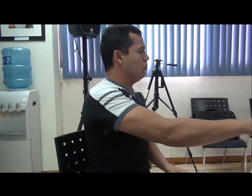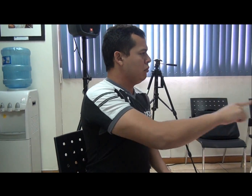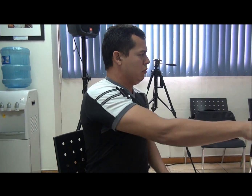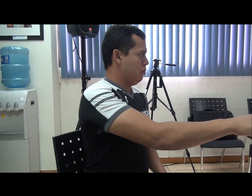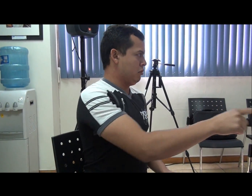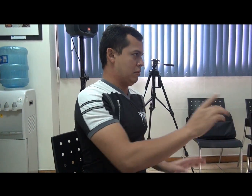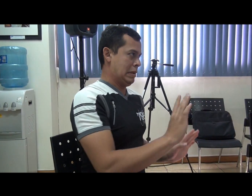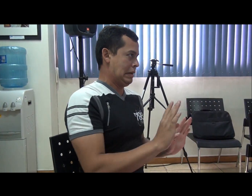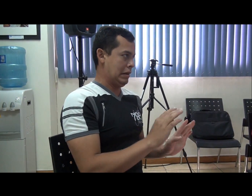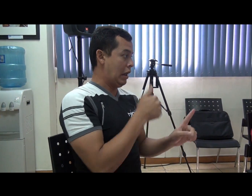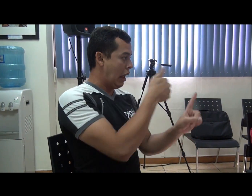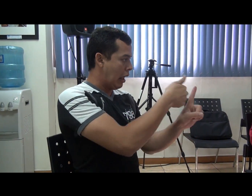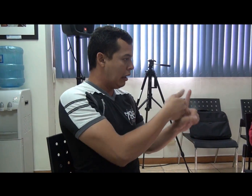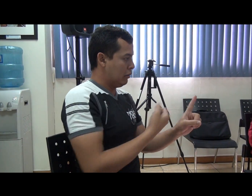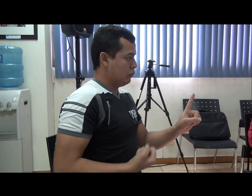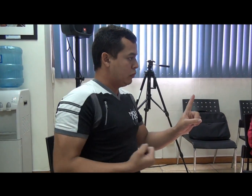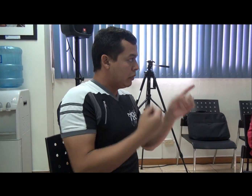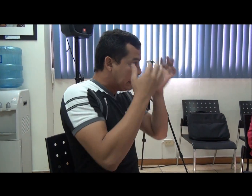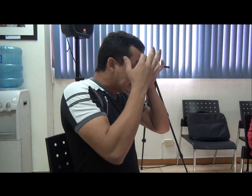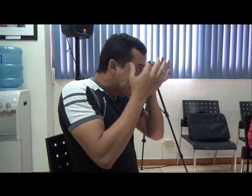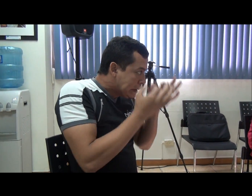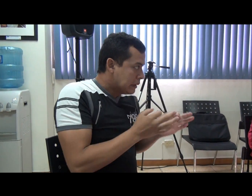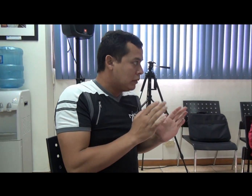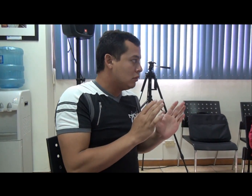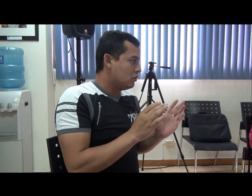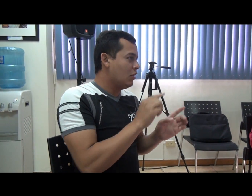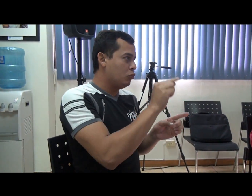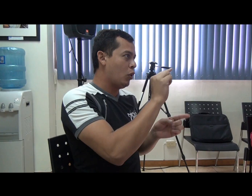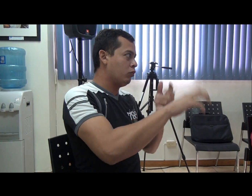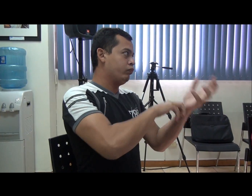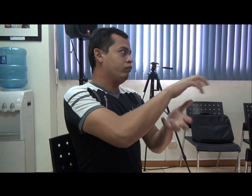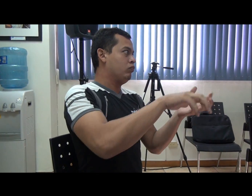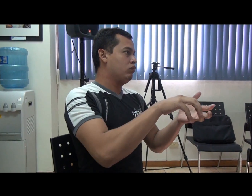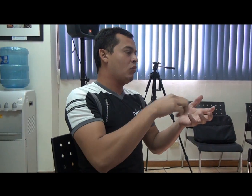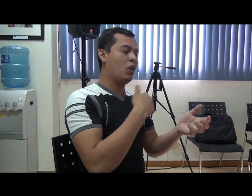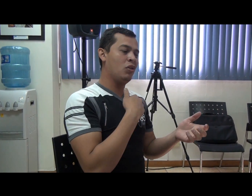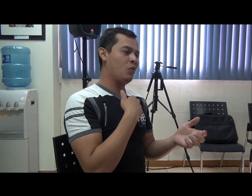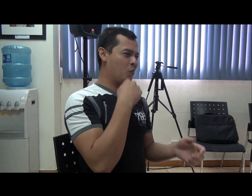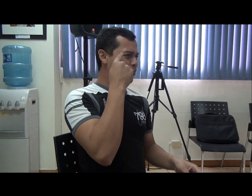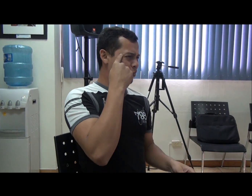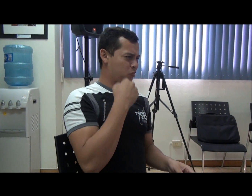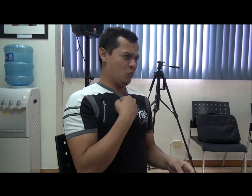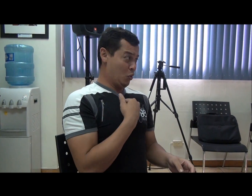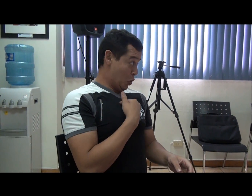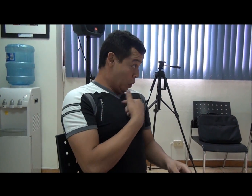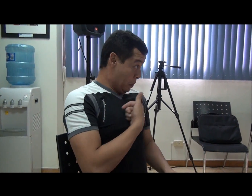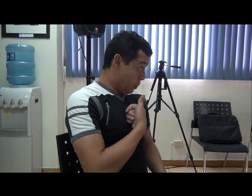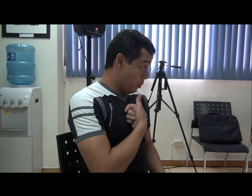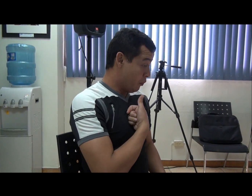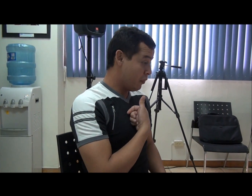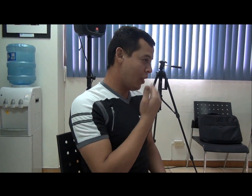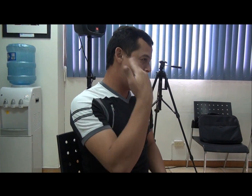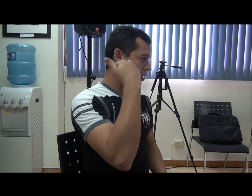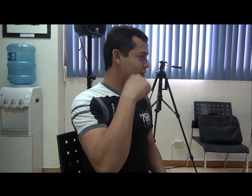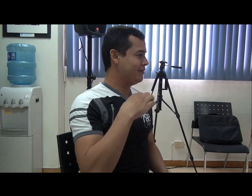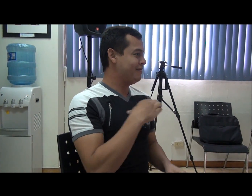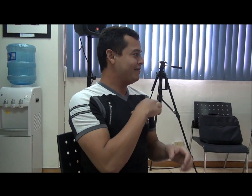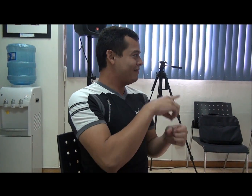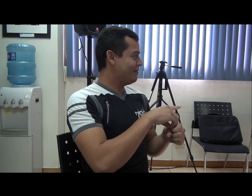que el intérprete esté ordenando a la persona sorda. El estudiante es quien decide. Por